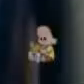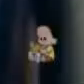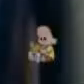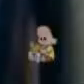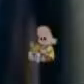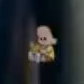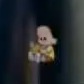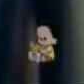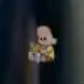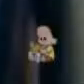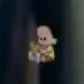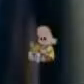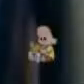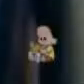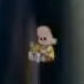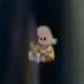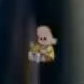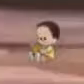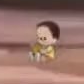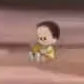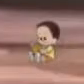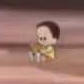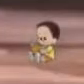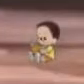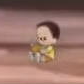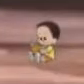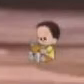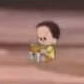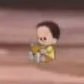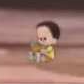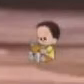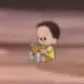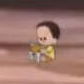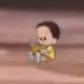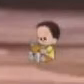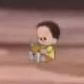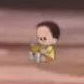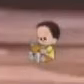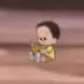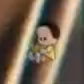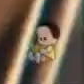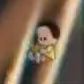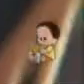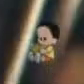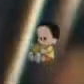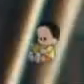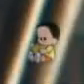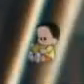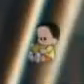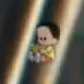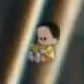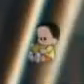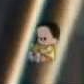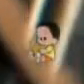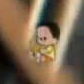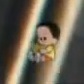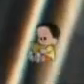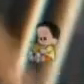A mulher empurra a cadeira de rodas, os dois tristes. Eles somem após passarem por uma